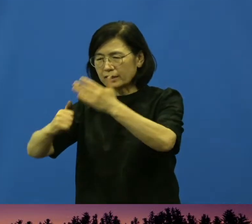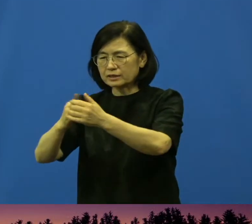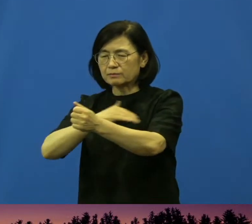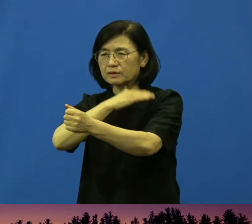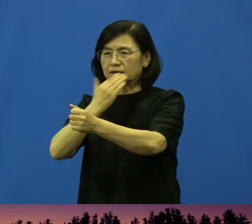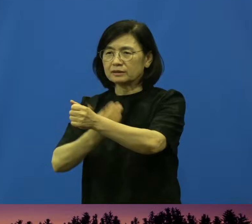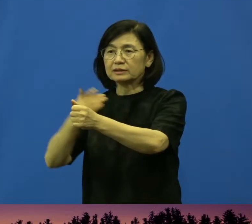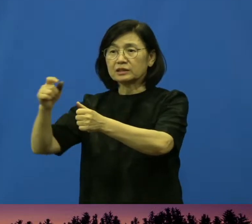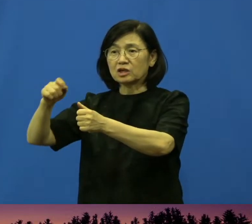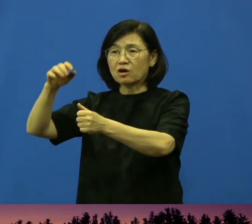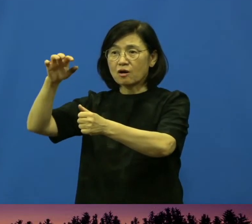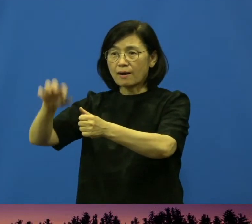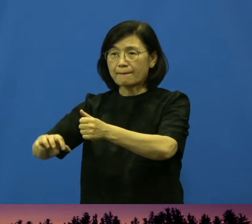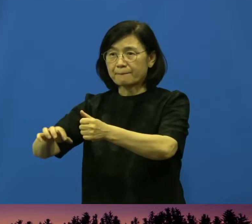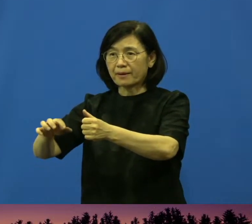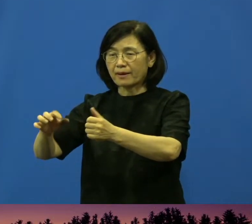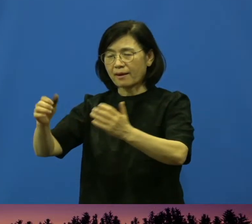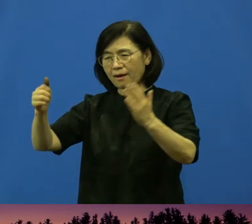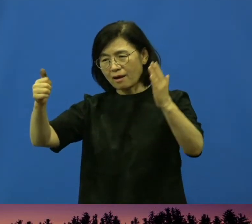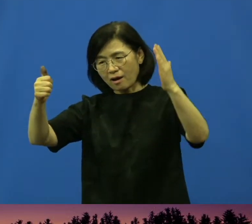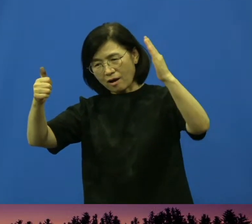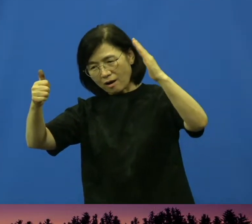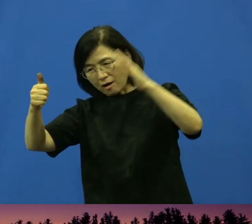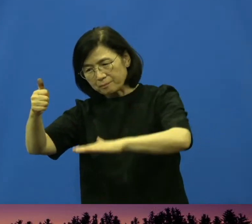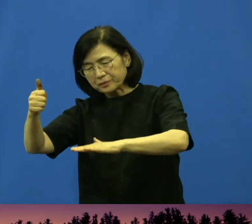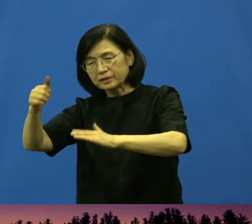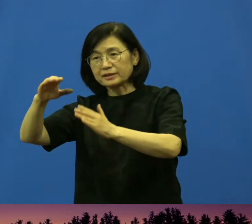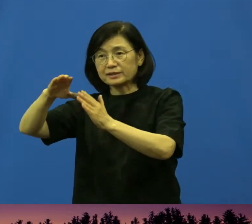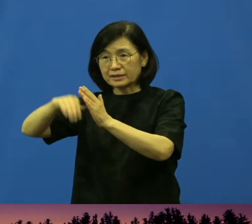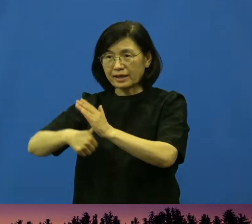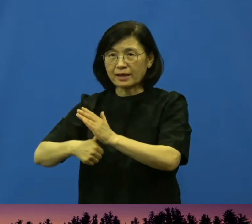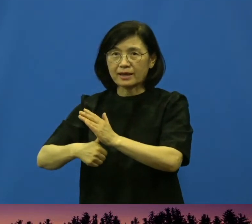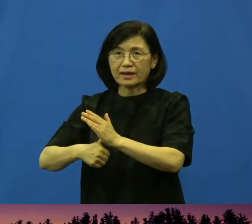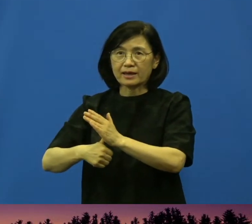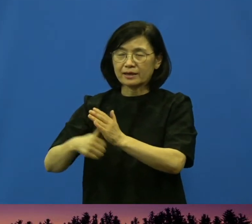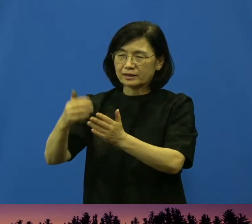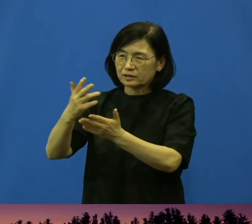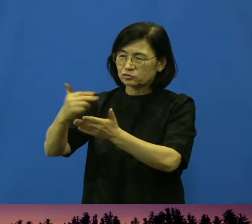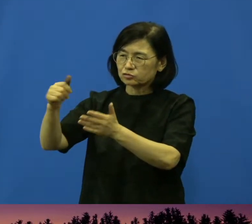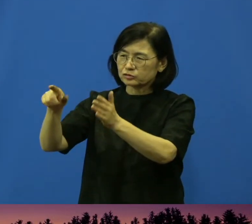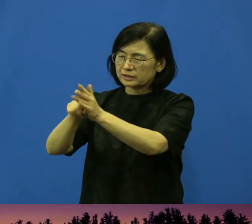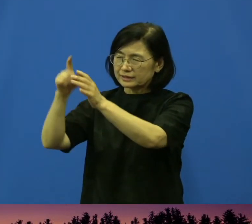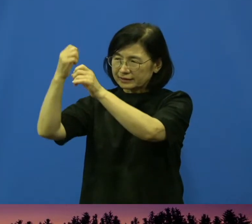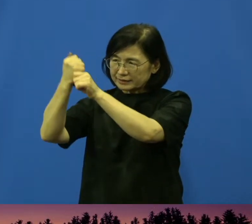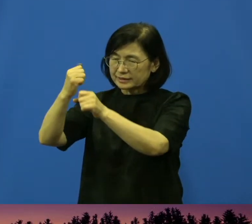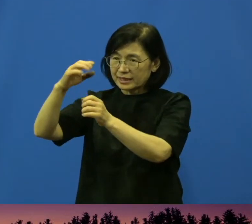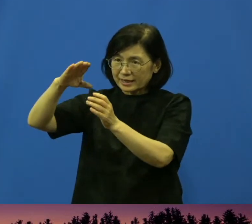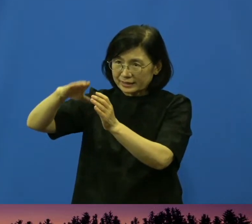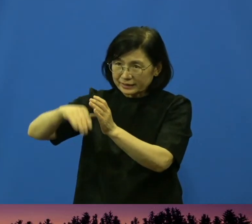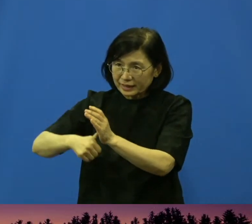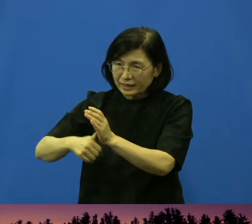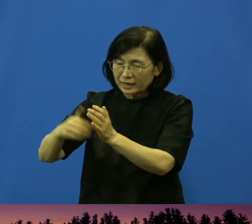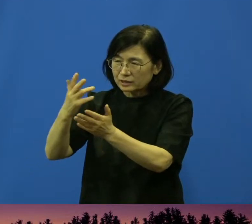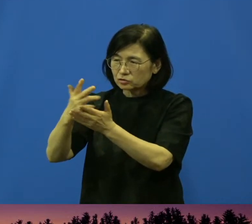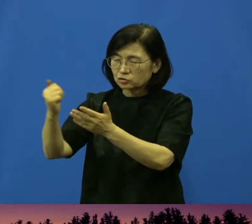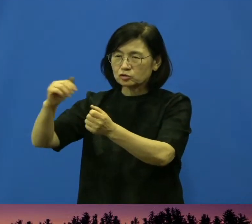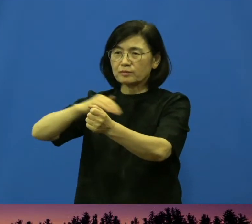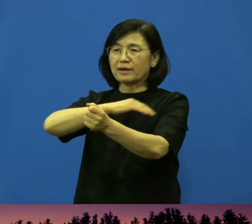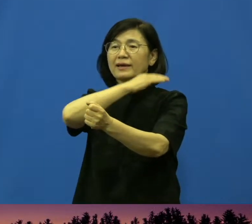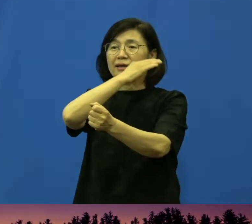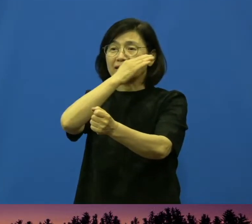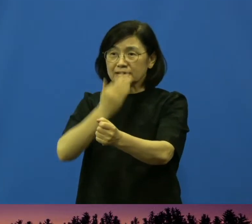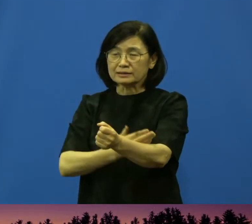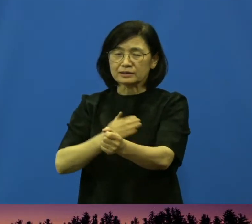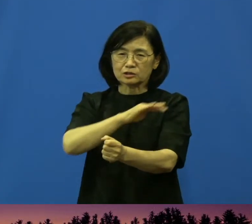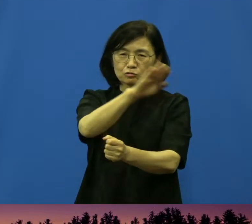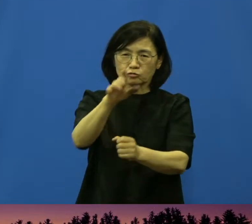앞에 바짝 엎드려서 주를 의지할 때 주님의 능력이 우리의 삶 가운데